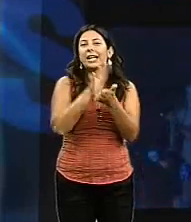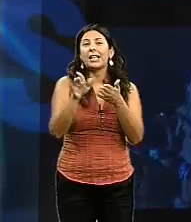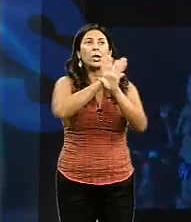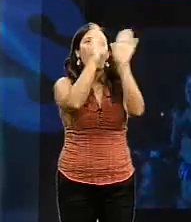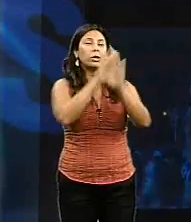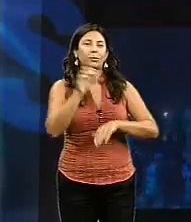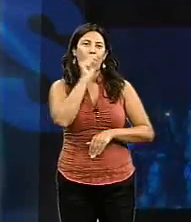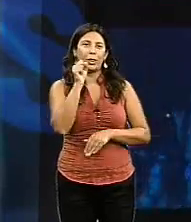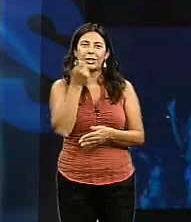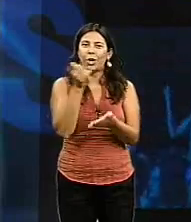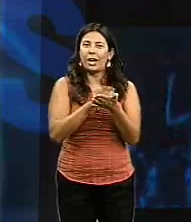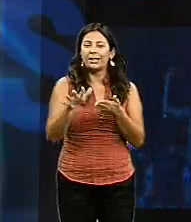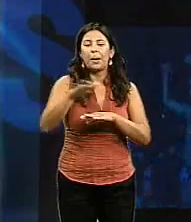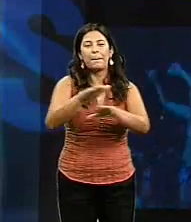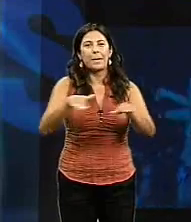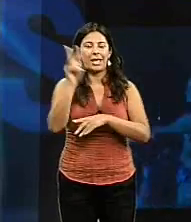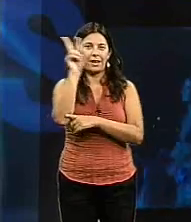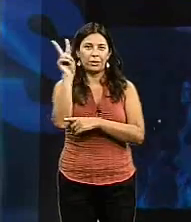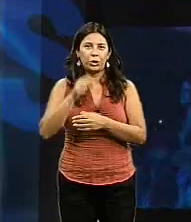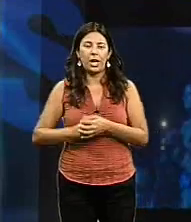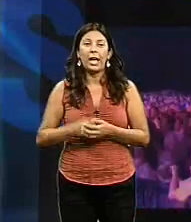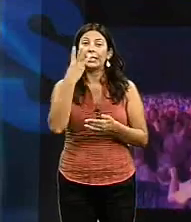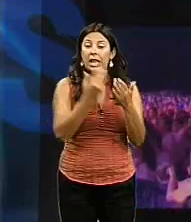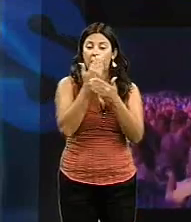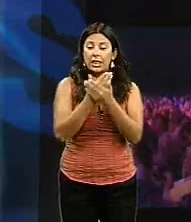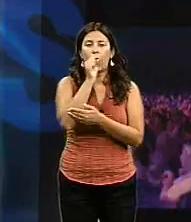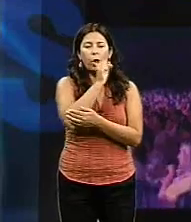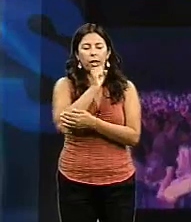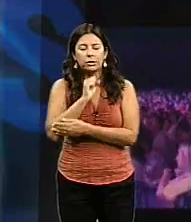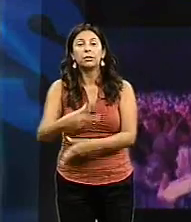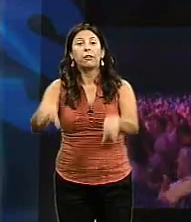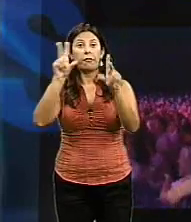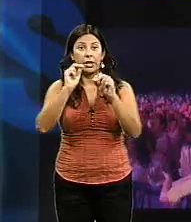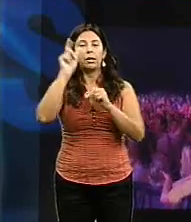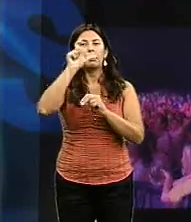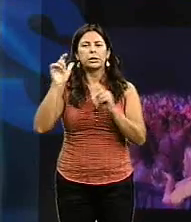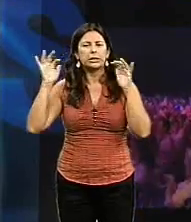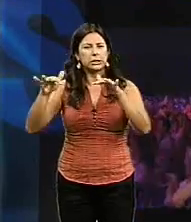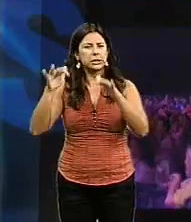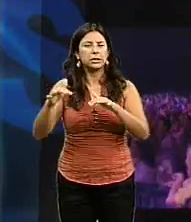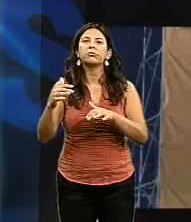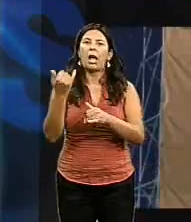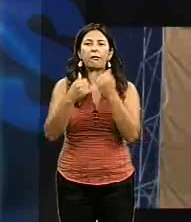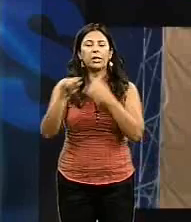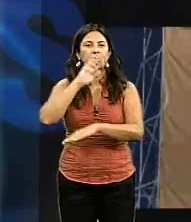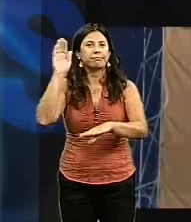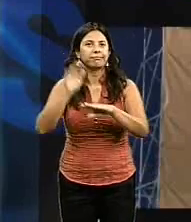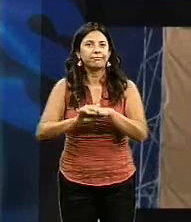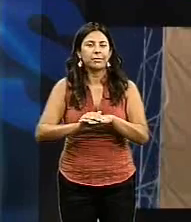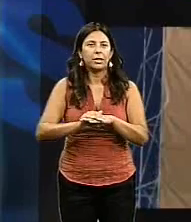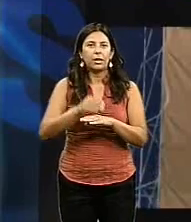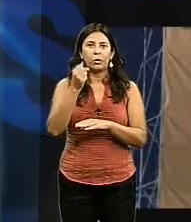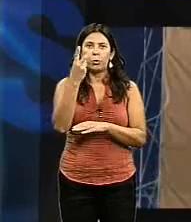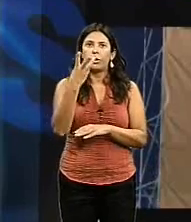Victoria. Después de 3 días de conciertos, la afluencia de personas ha cubierto las expectativas puestas en la nueva edición de